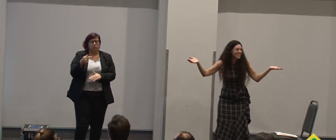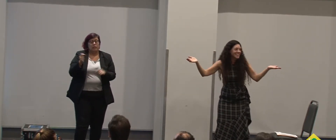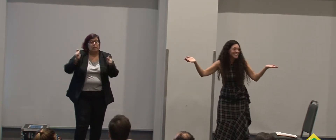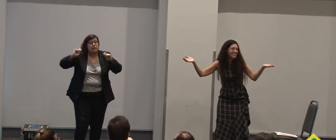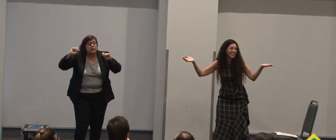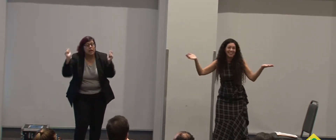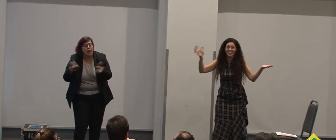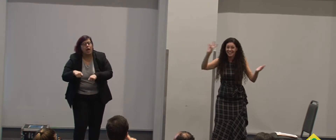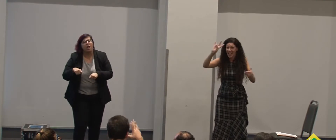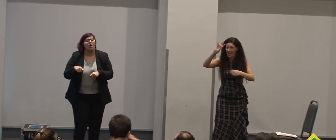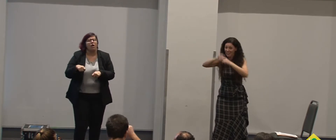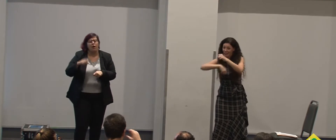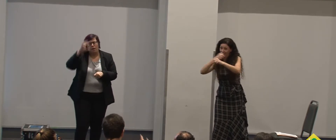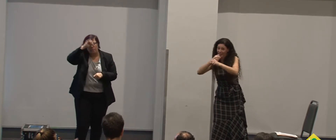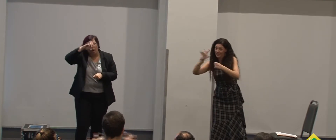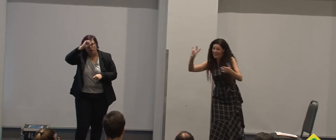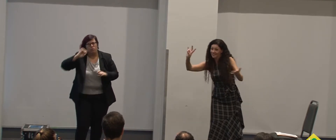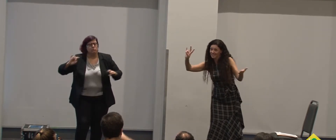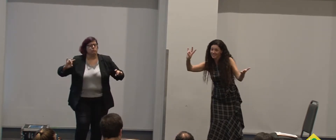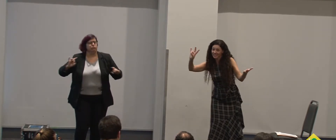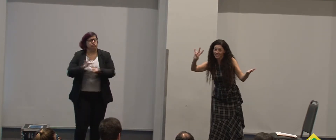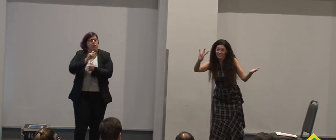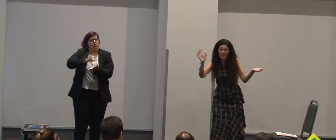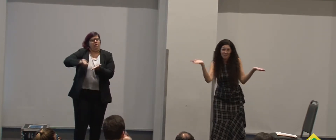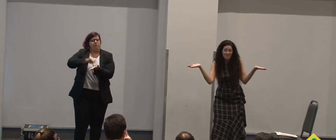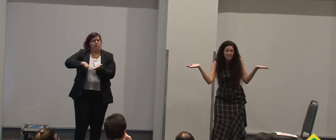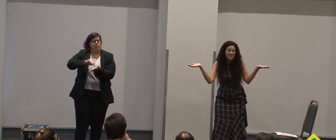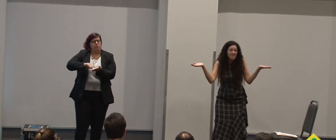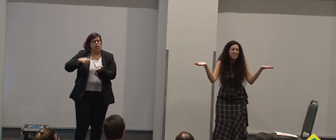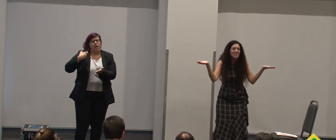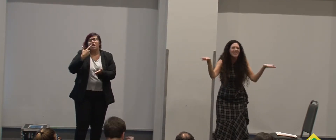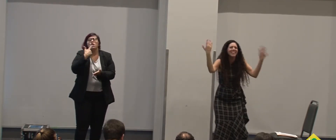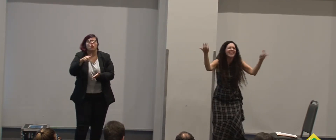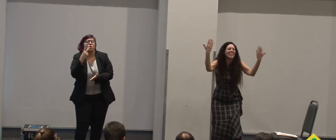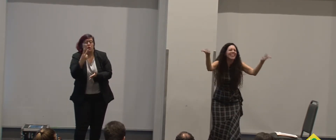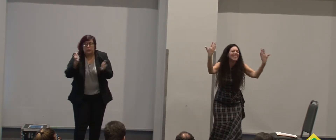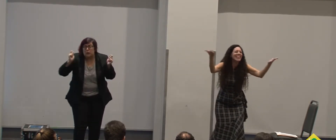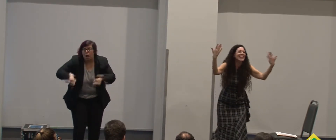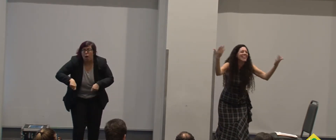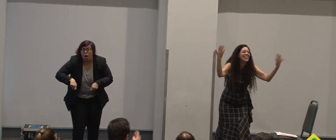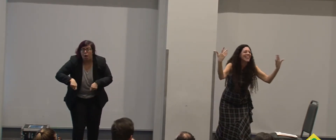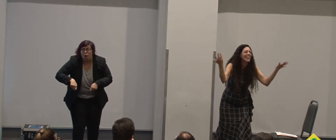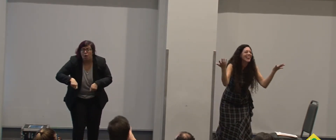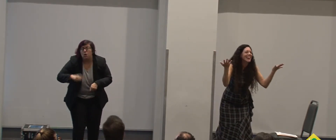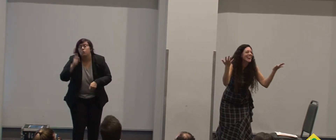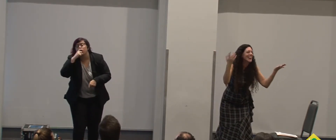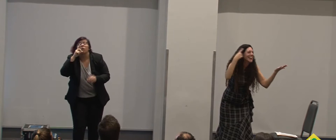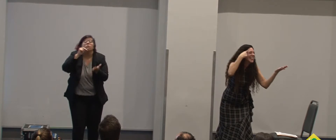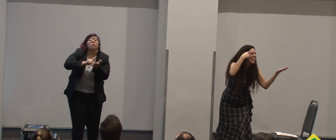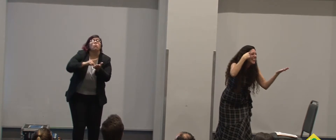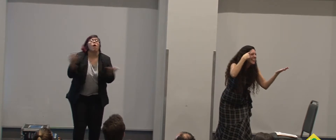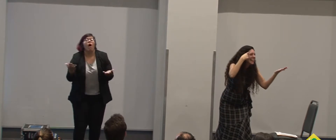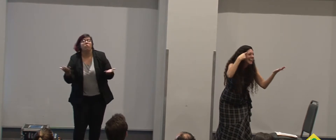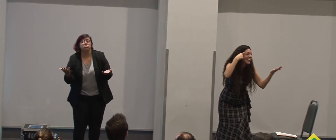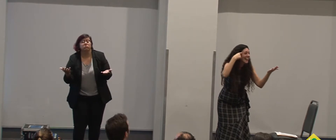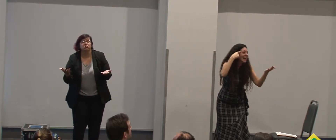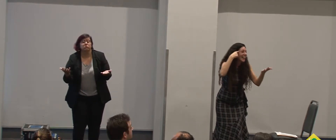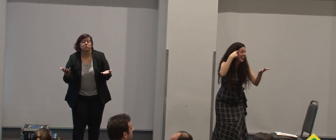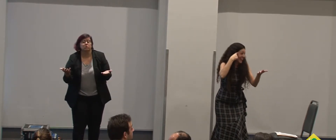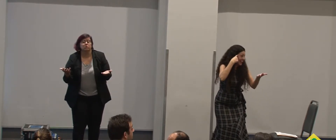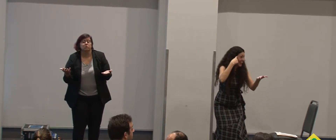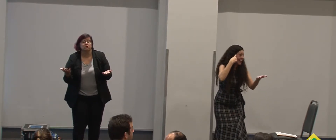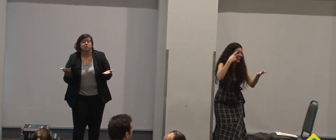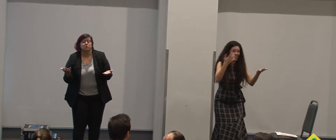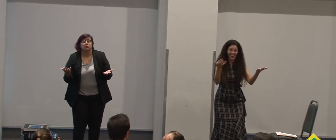Até os 17 anos, por exemplo, ela consegue aprender a escrever. É verdade